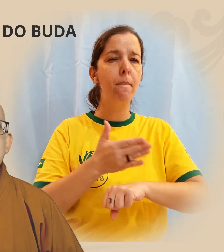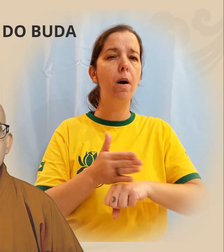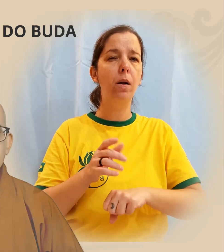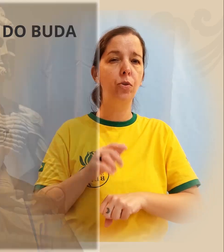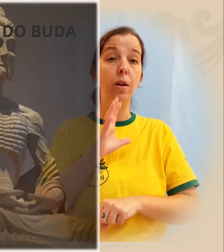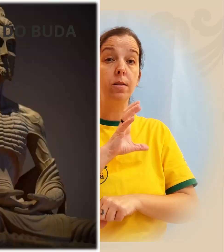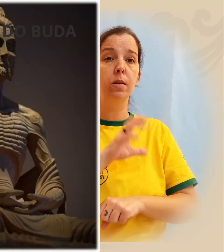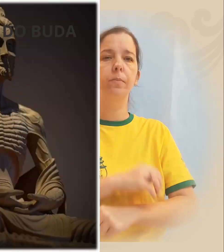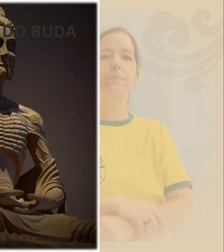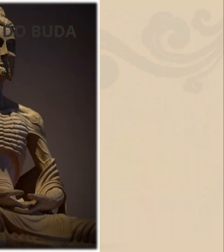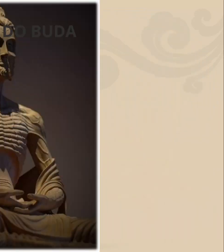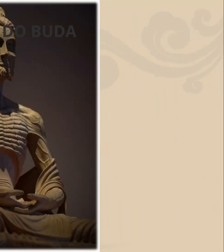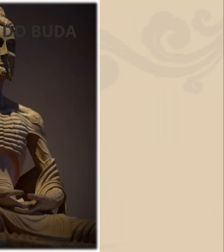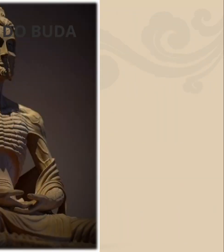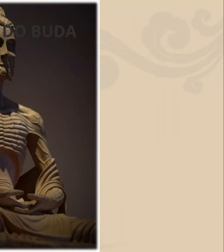prática severa.